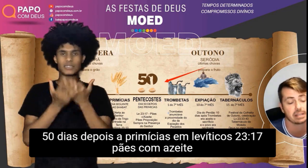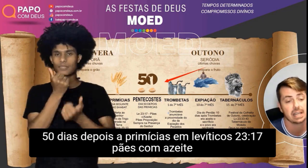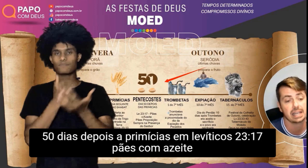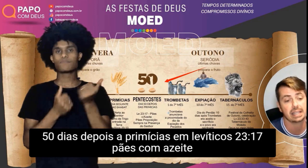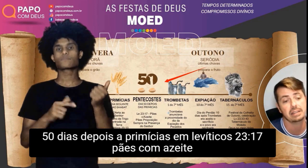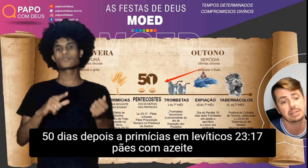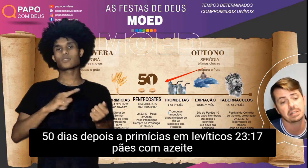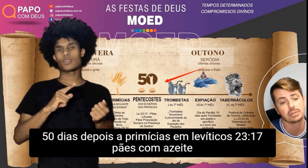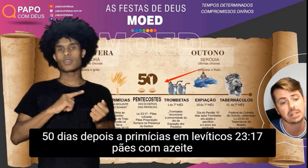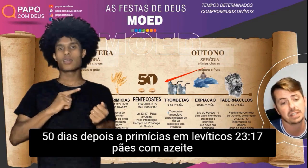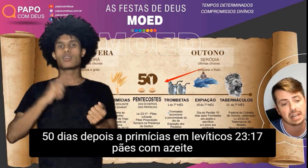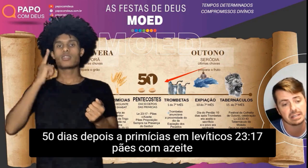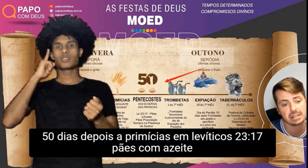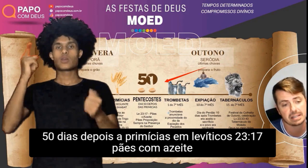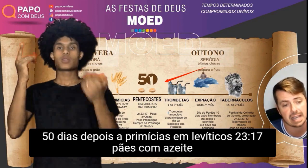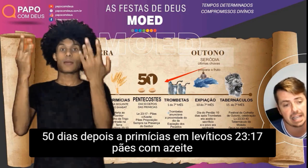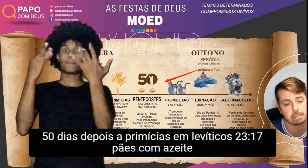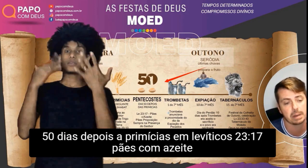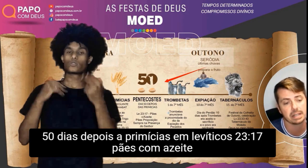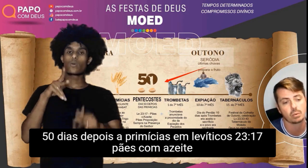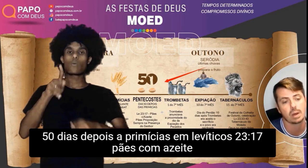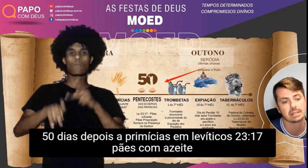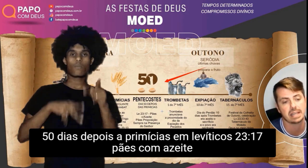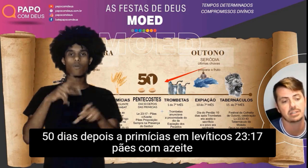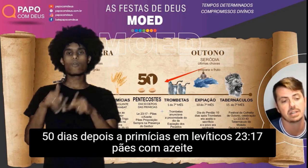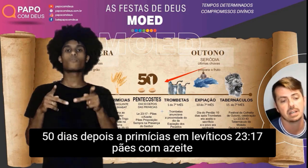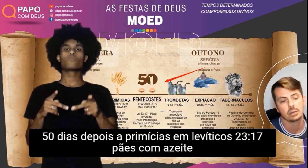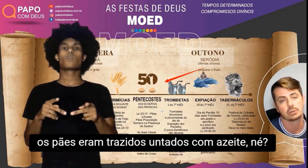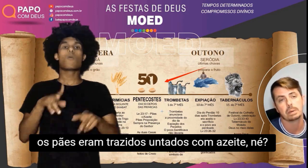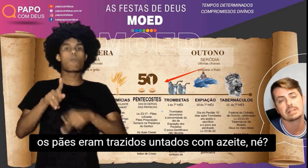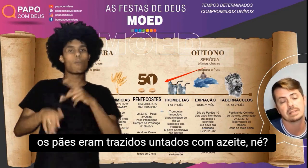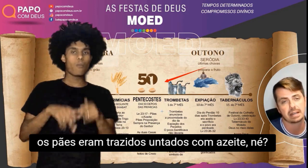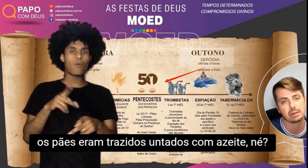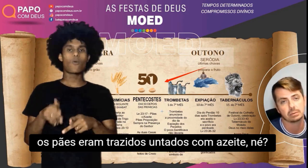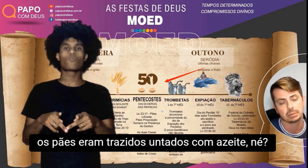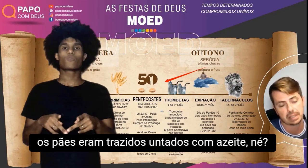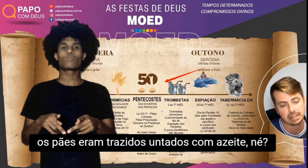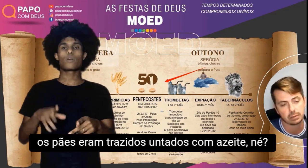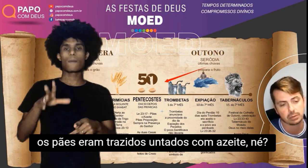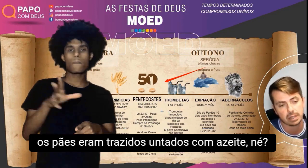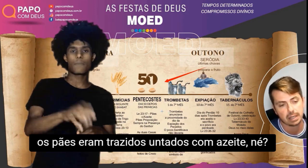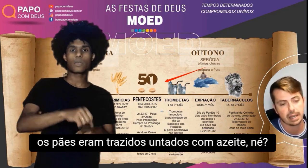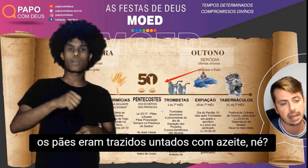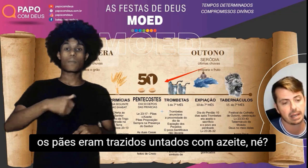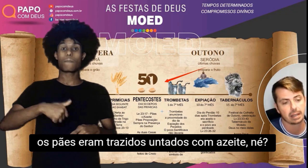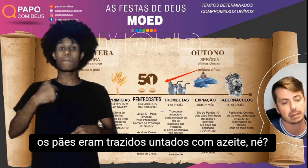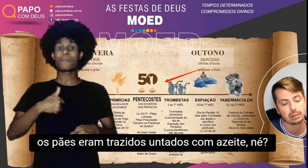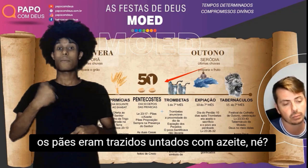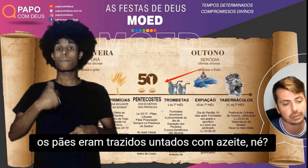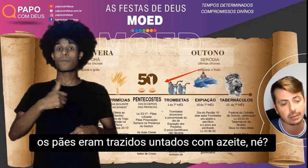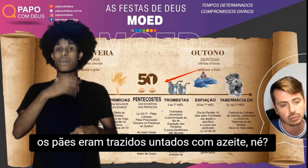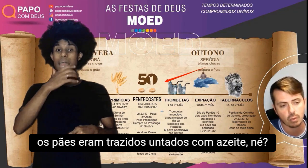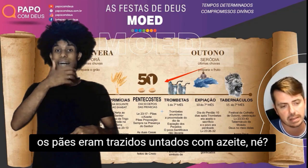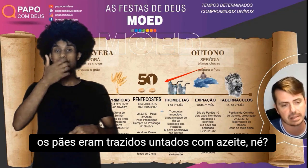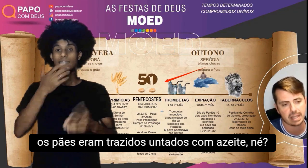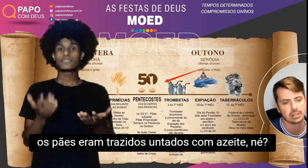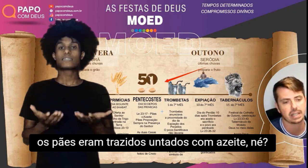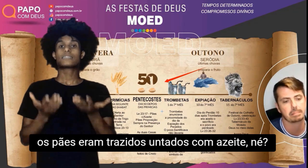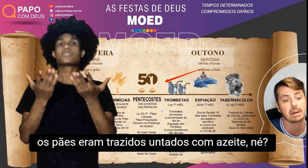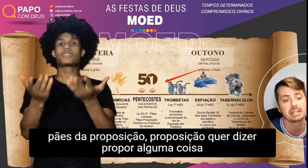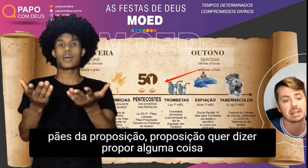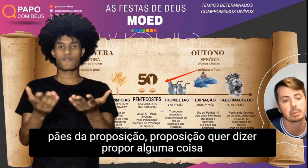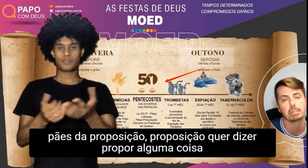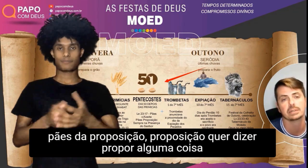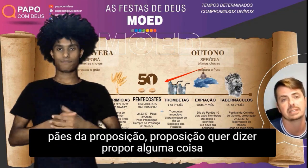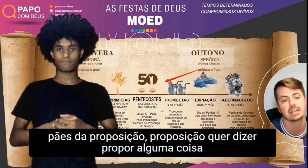das primícias. Em Levíticos 23:17, pães com azeite. Os pães eram trazidos untados com azeite,